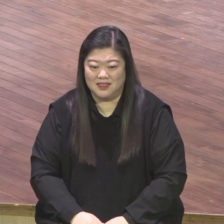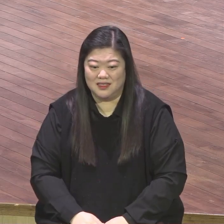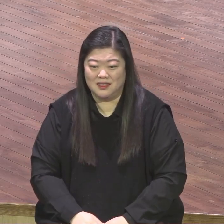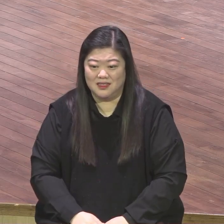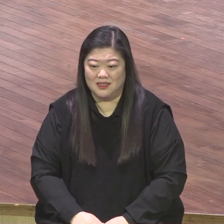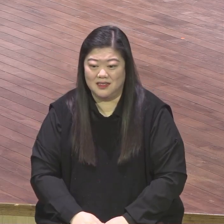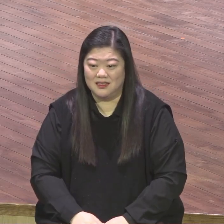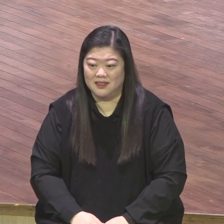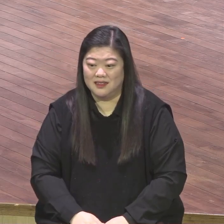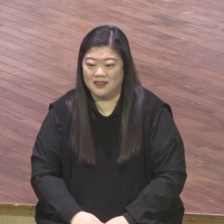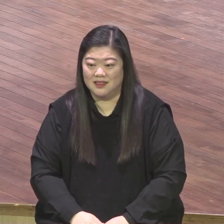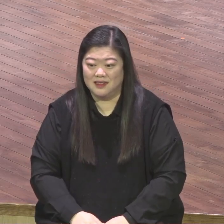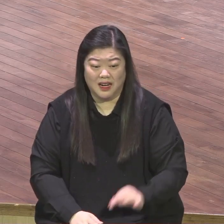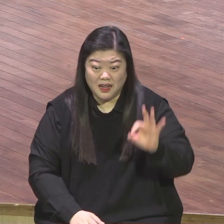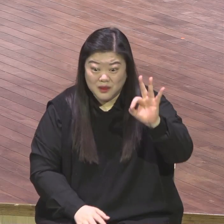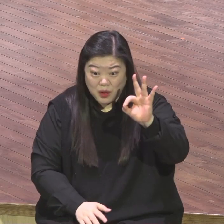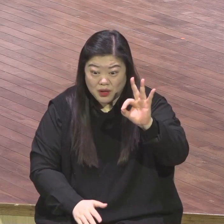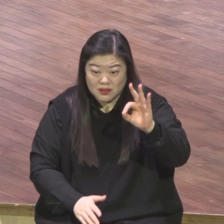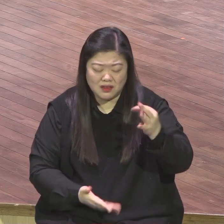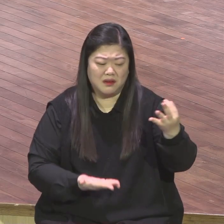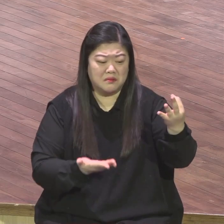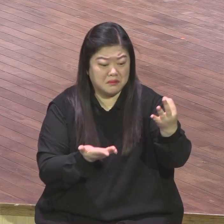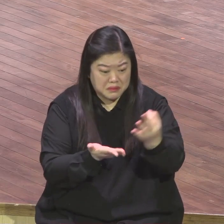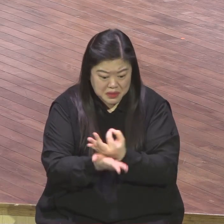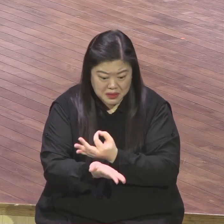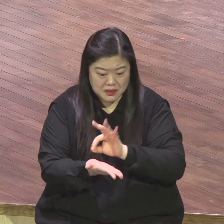거 그거 아무 가치 없는 그거